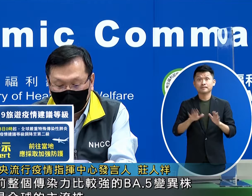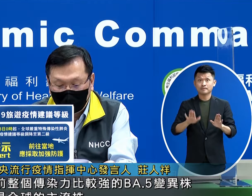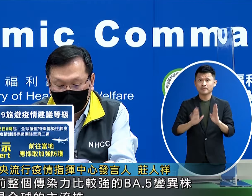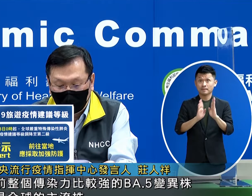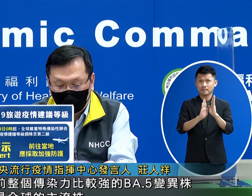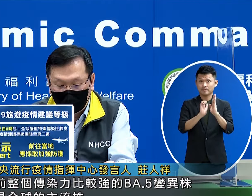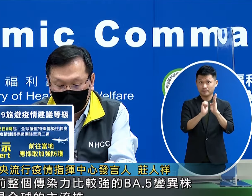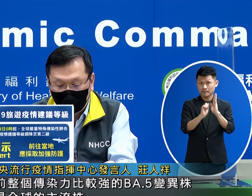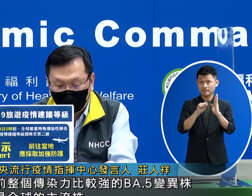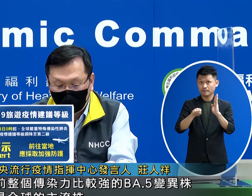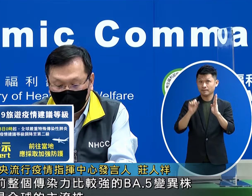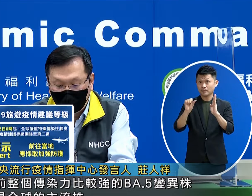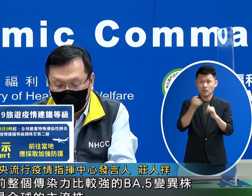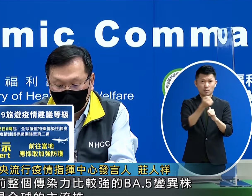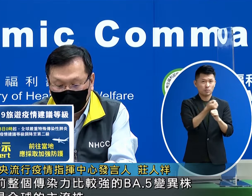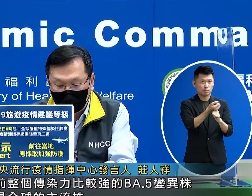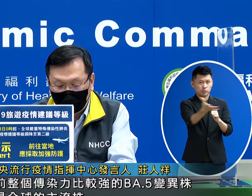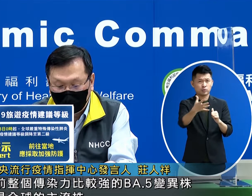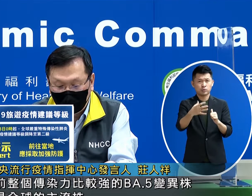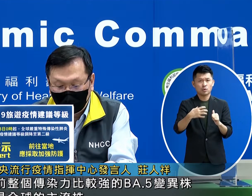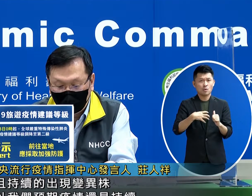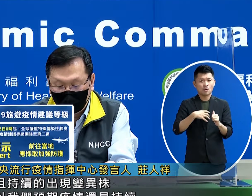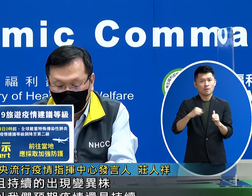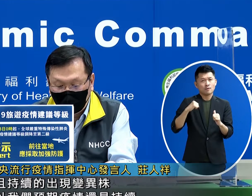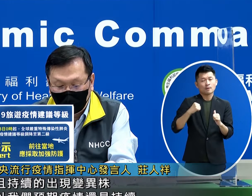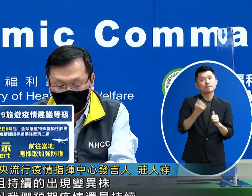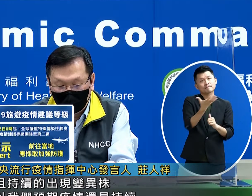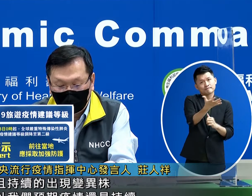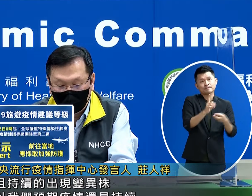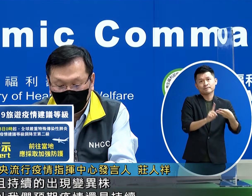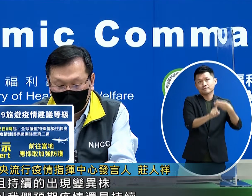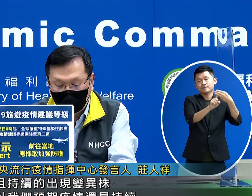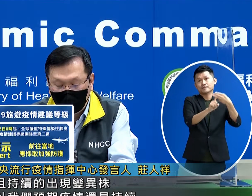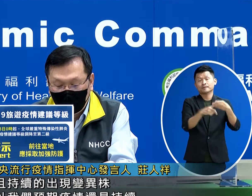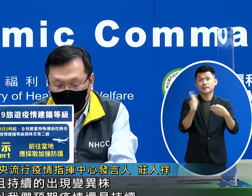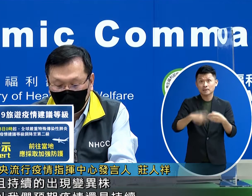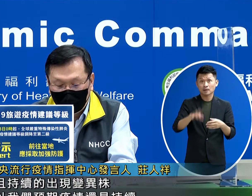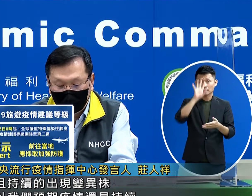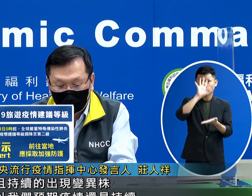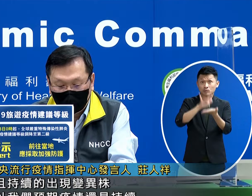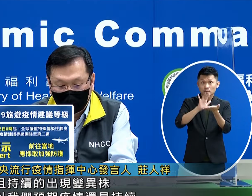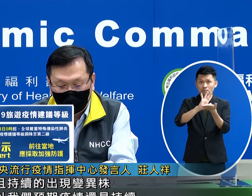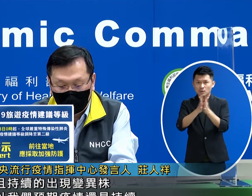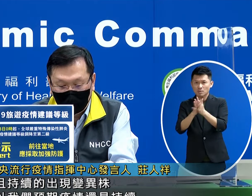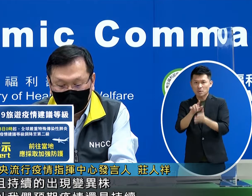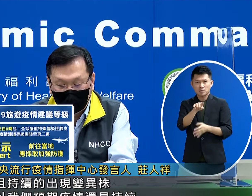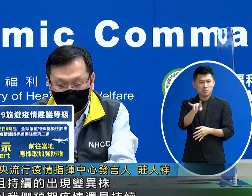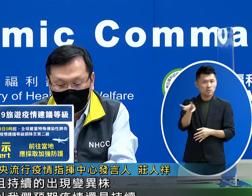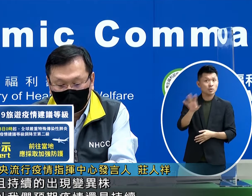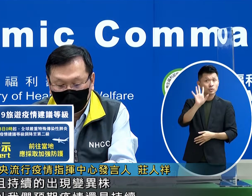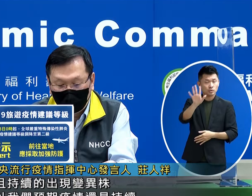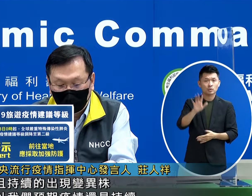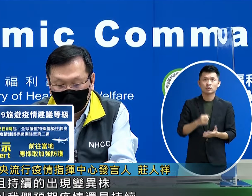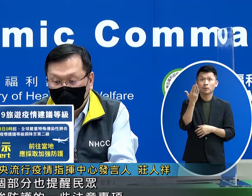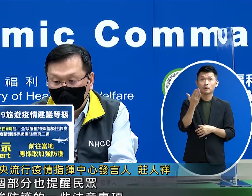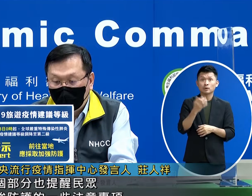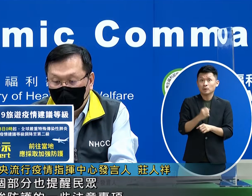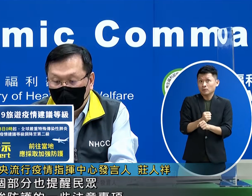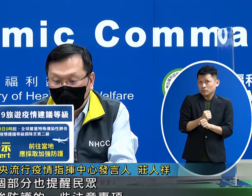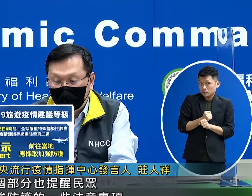是全球的主流株，而且持续的出现变异株，所以我们预期这个疫情还是持续。那这个部分也提